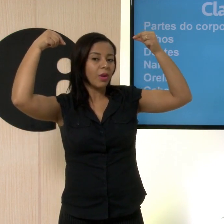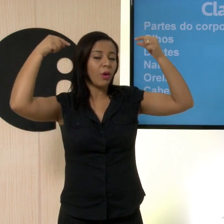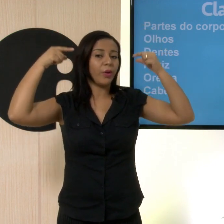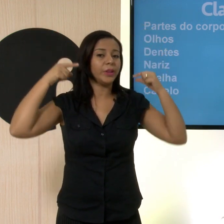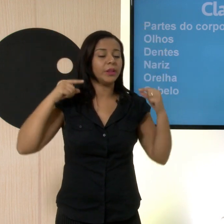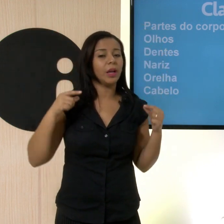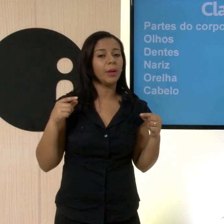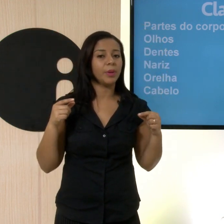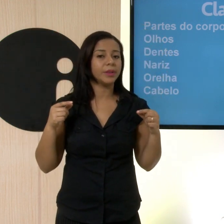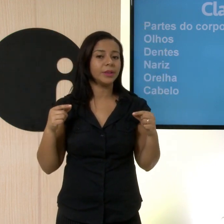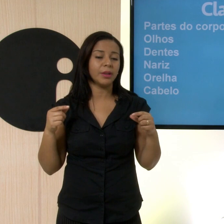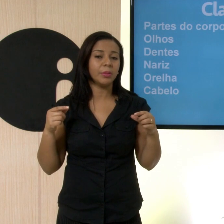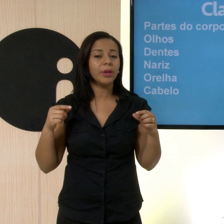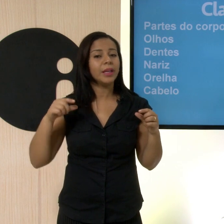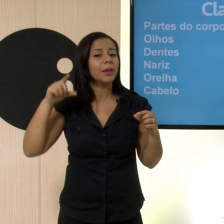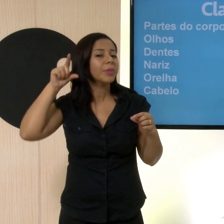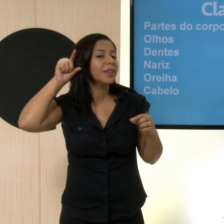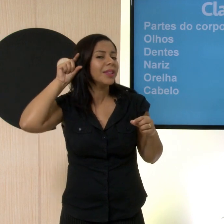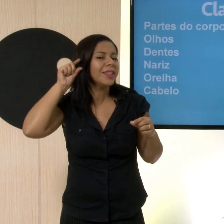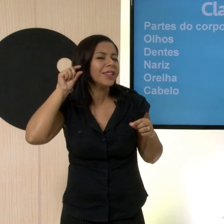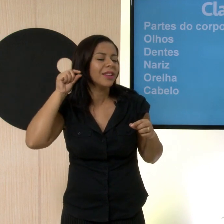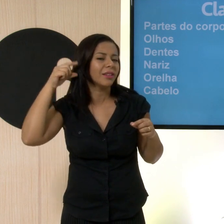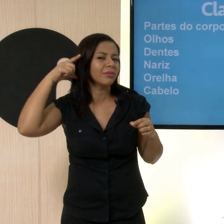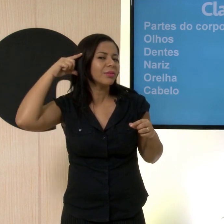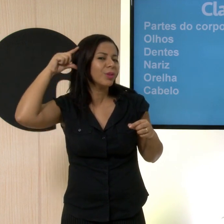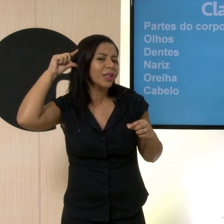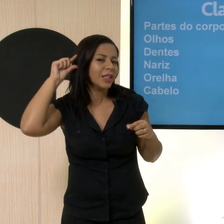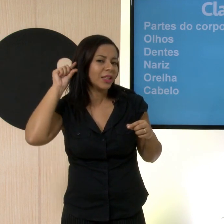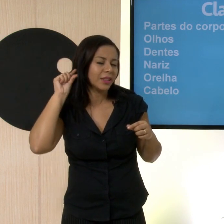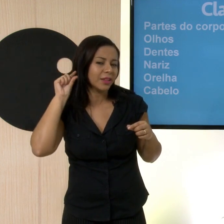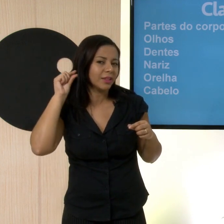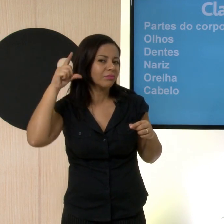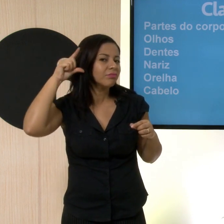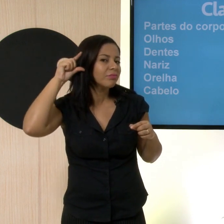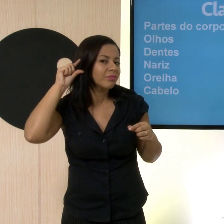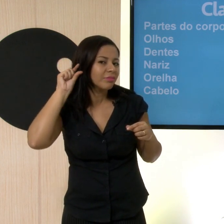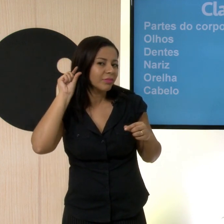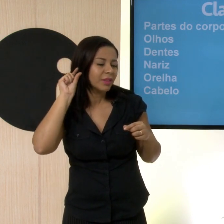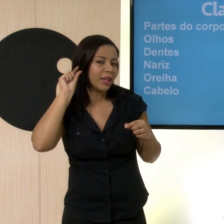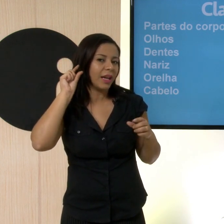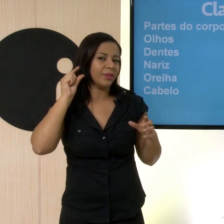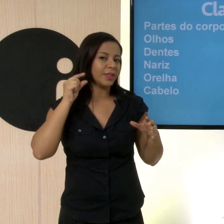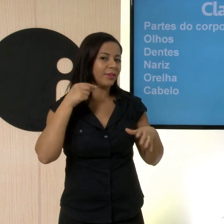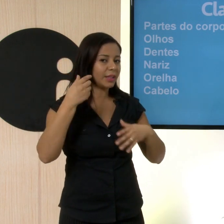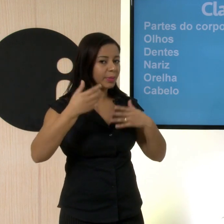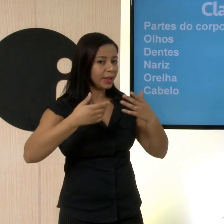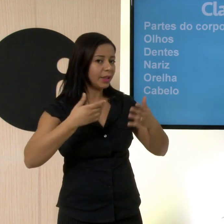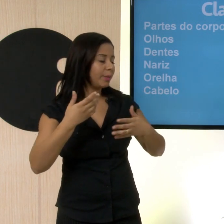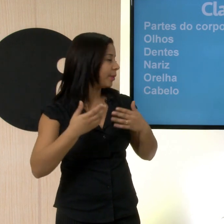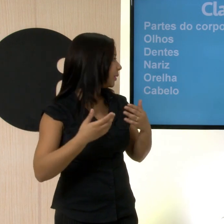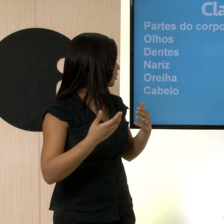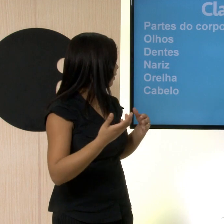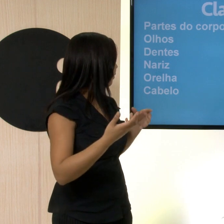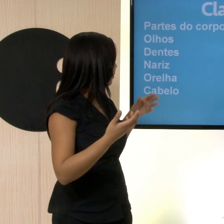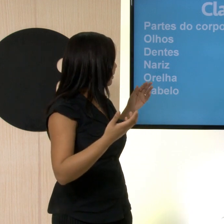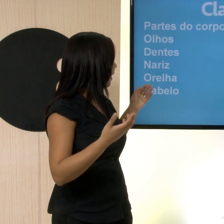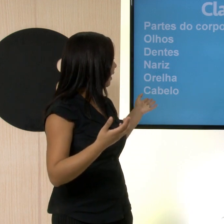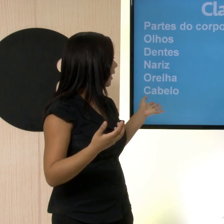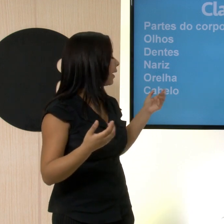Ou então ela pode ser uma orelha pequenininha, orelhinha. Aí você vai explicando para a pessoa como que ela é.